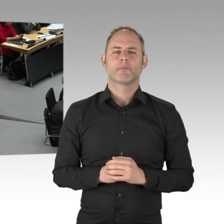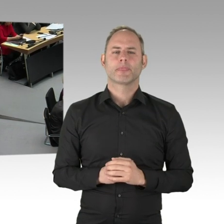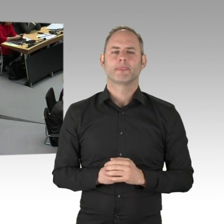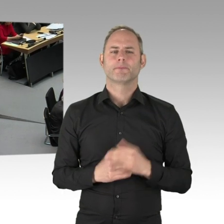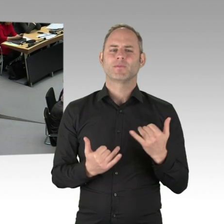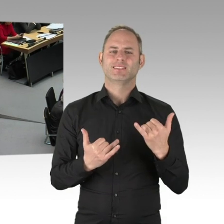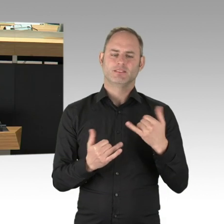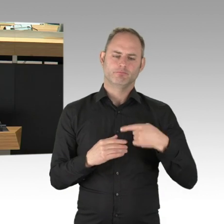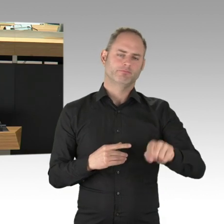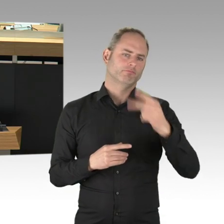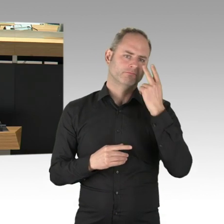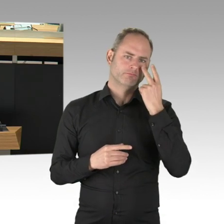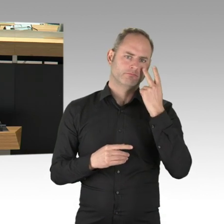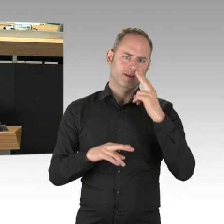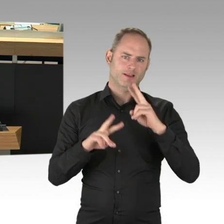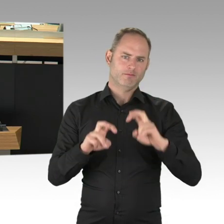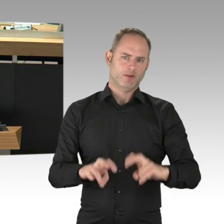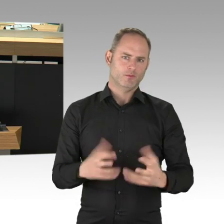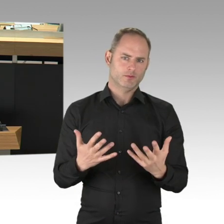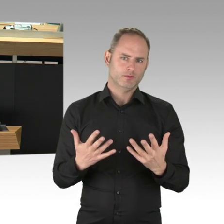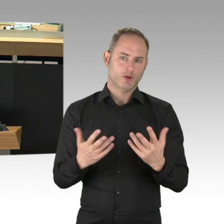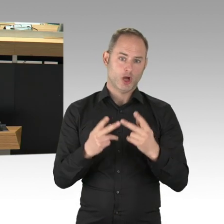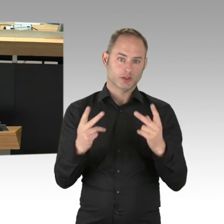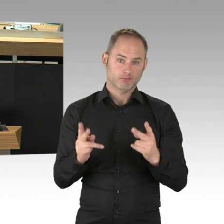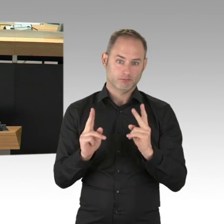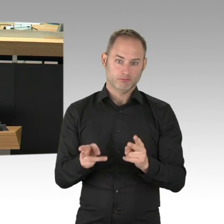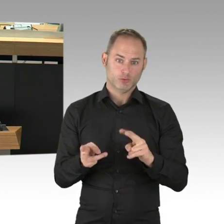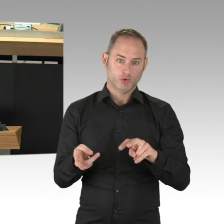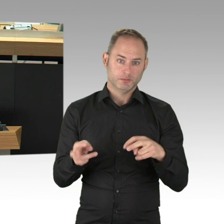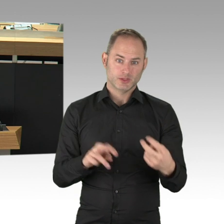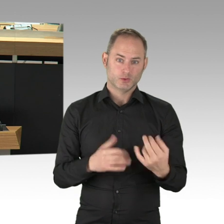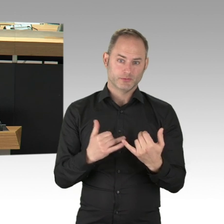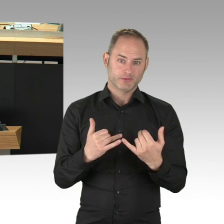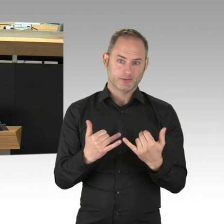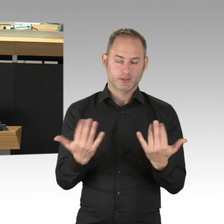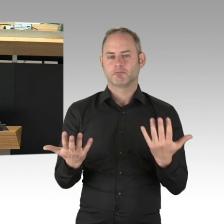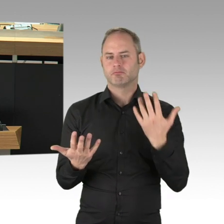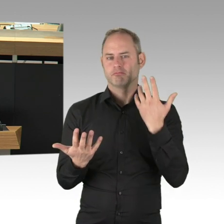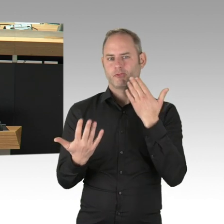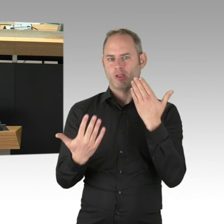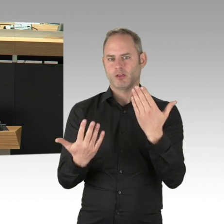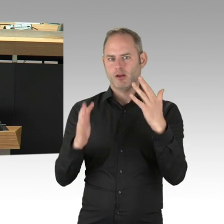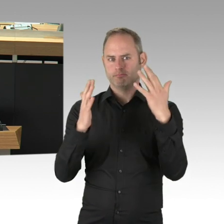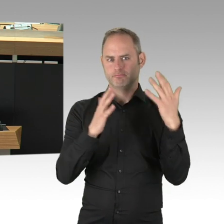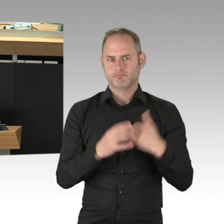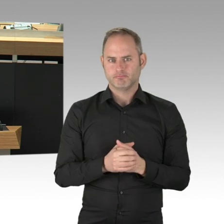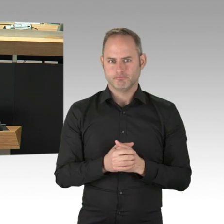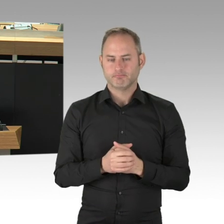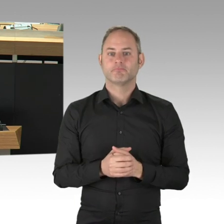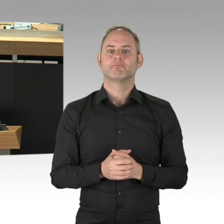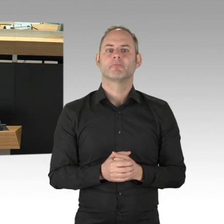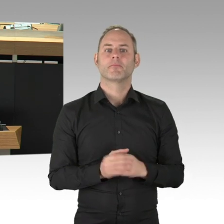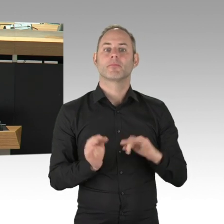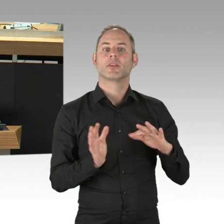Sehr geehrter Herr Präsident, meine Damen und Herren. Fast 3 antisemitische Vorfälle werden in Berlin pro Tag gemeldet. Das sind die